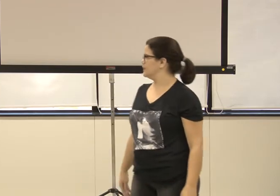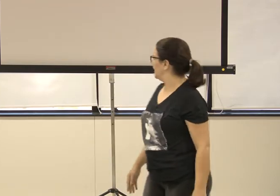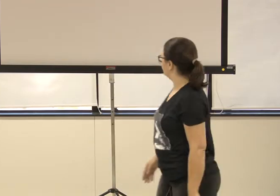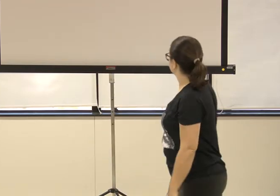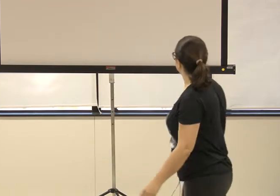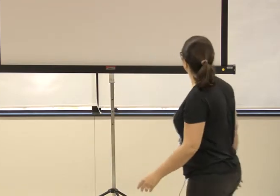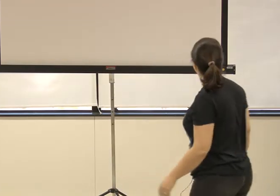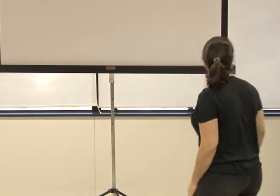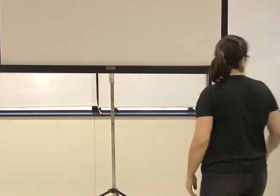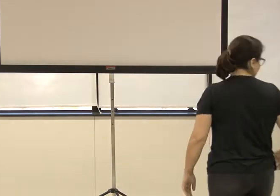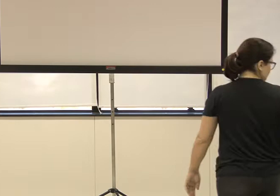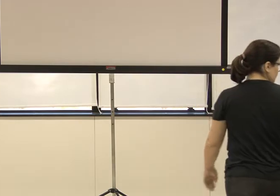Tá?